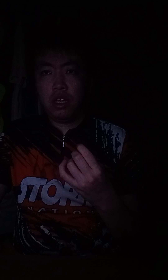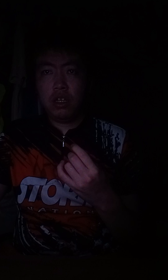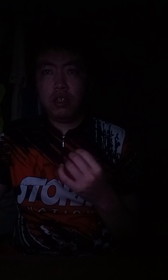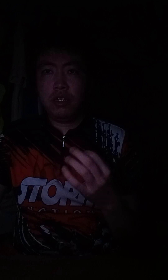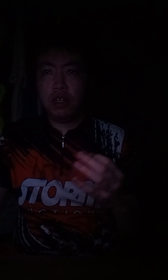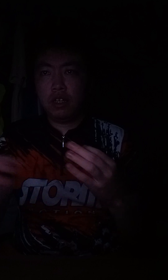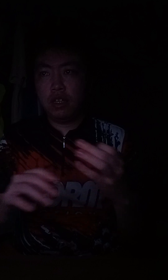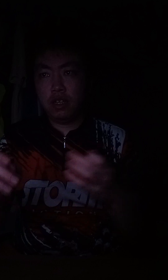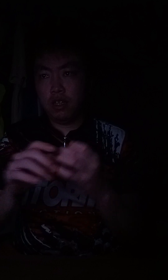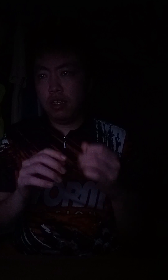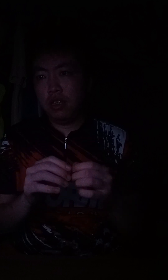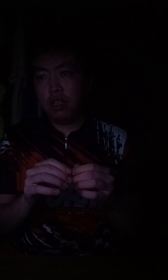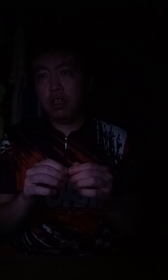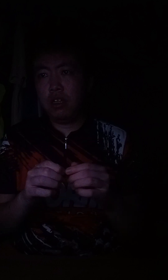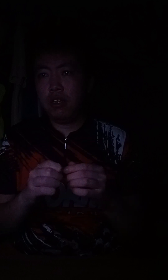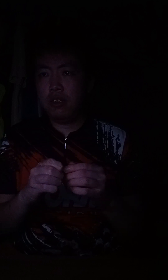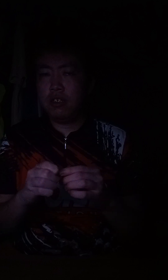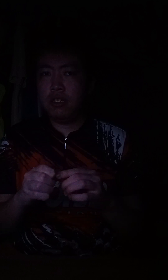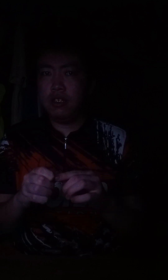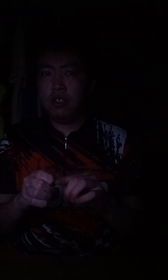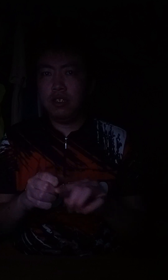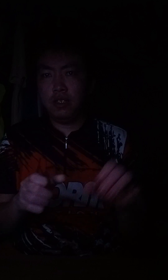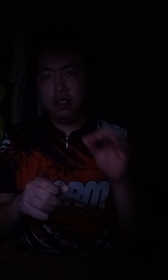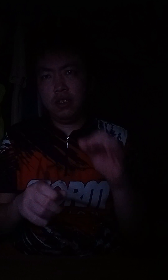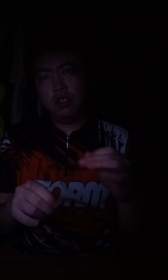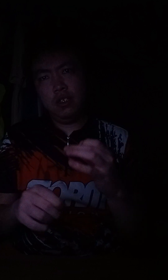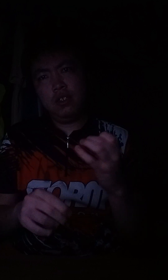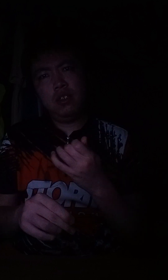등장하다 보니 공중 화장실 이용하는 분들은 불안할 수밖에 없습니다.